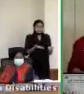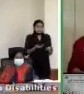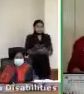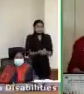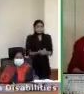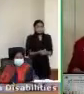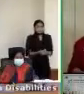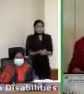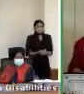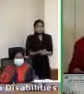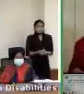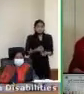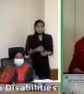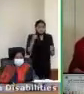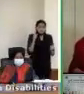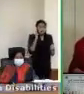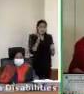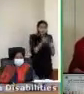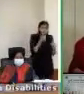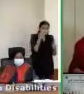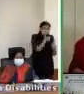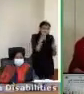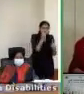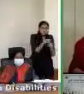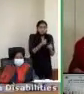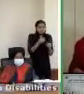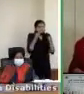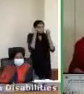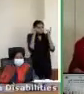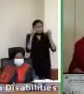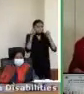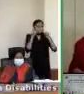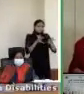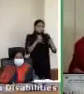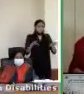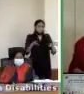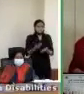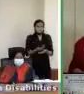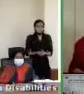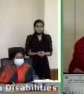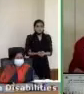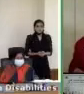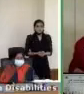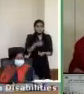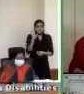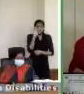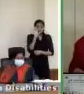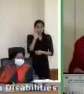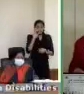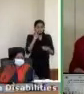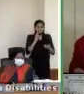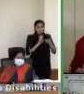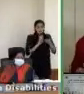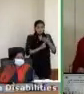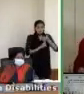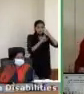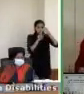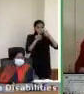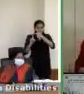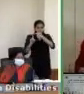में उपलब्ध अवसरों के अंतर को बांटना है। 5वें नॉर्थ ईस्ट फैशन वीक 2021